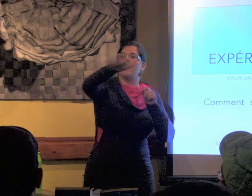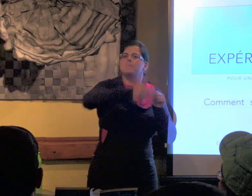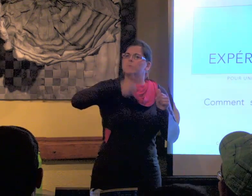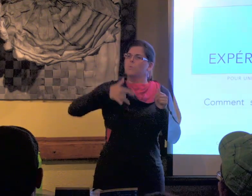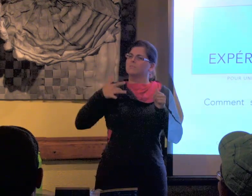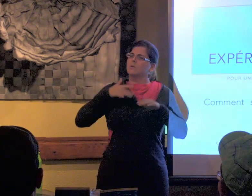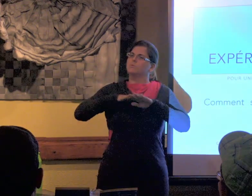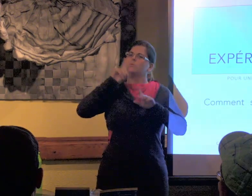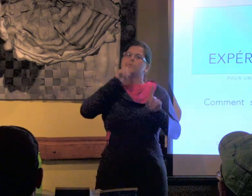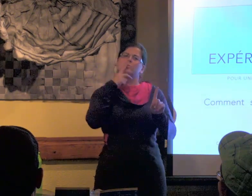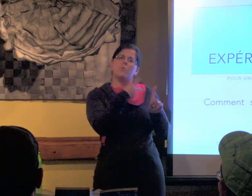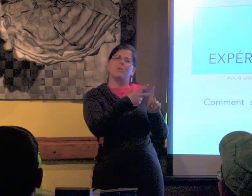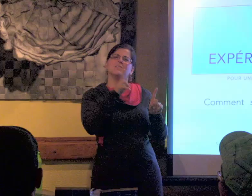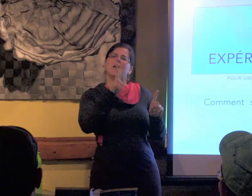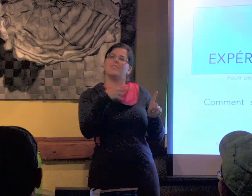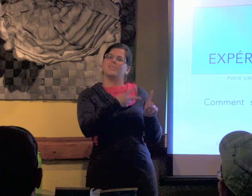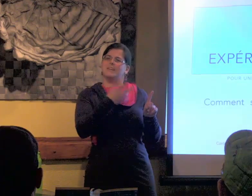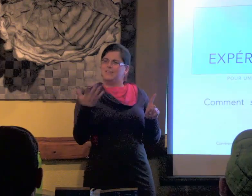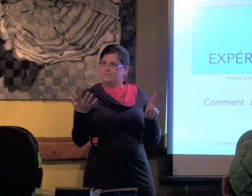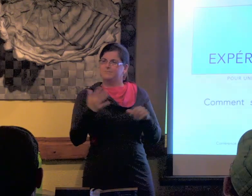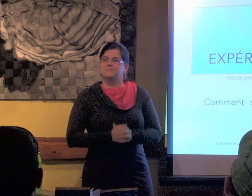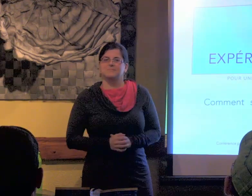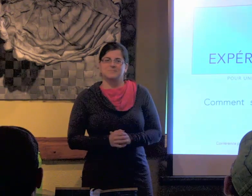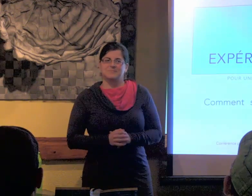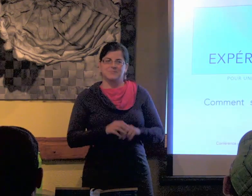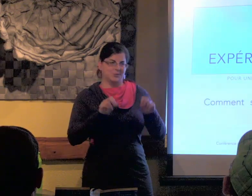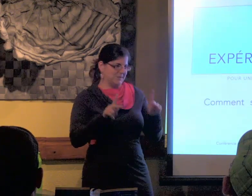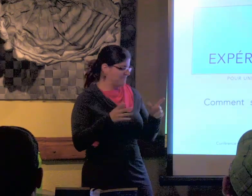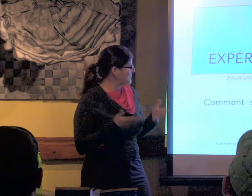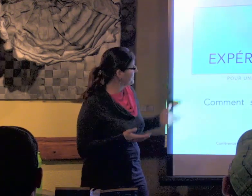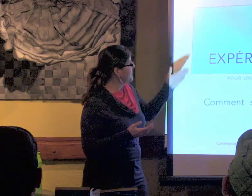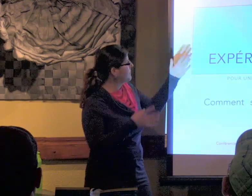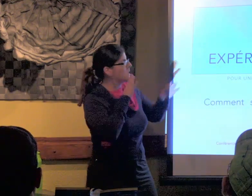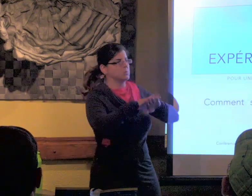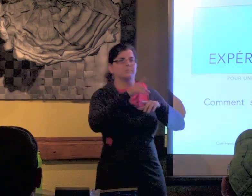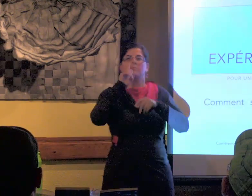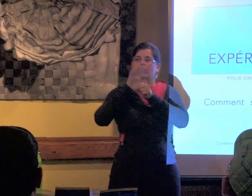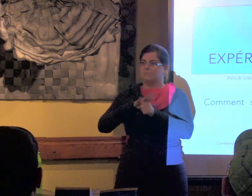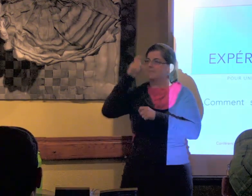notre compagnie où on offre des formations afin de sensibiliser les personnes entendantes sur la réalité des personnes sourdes.